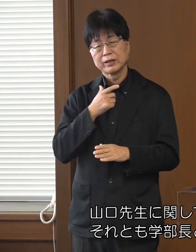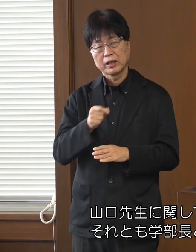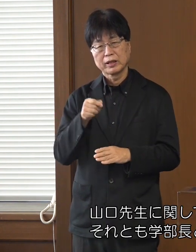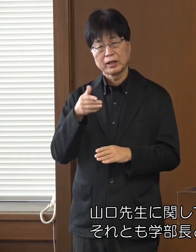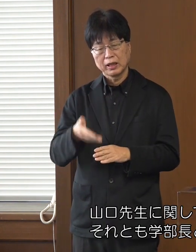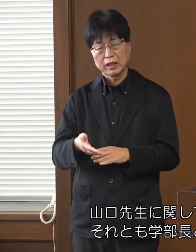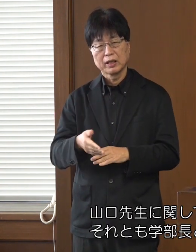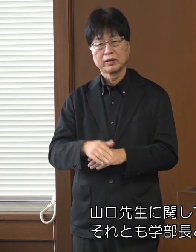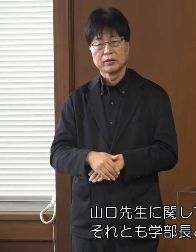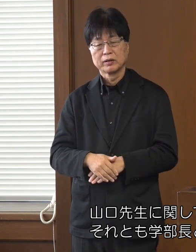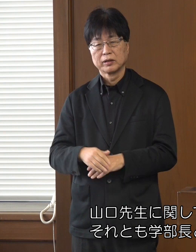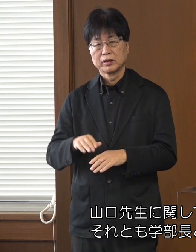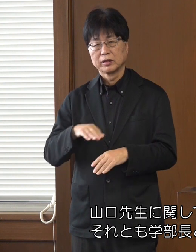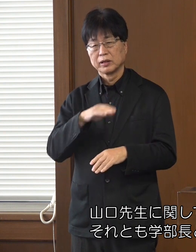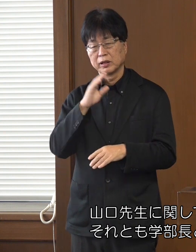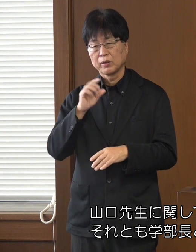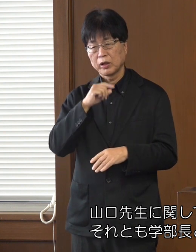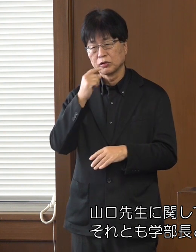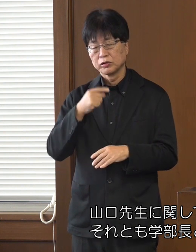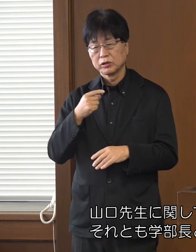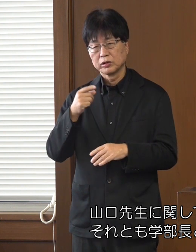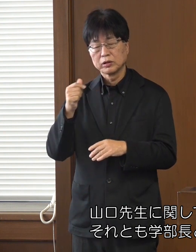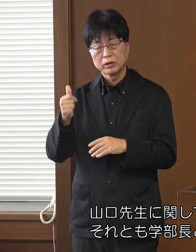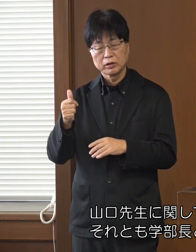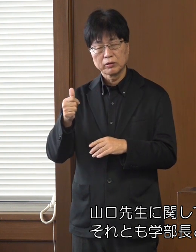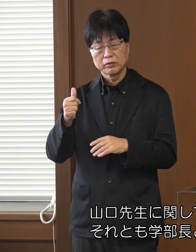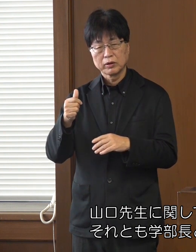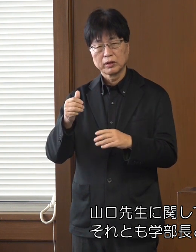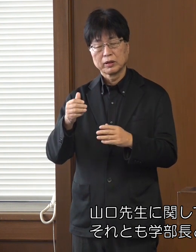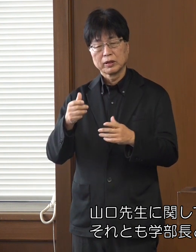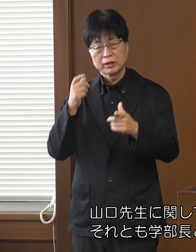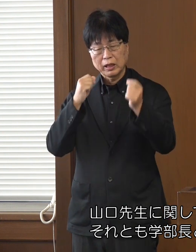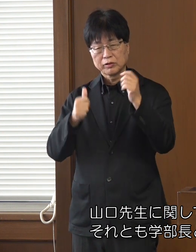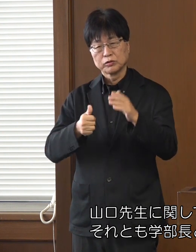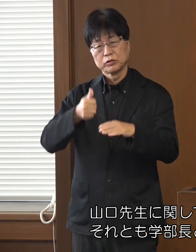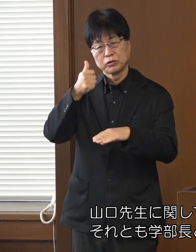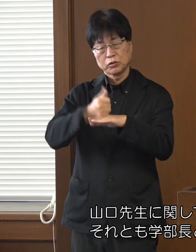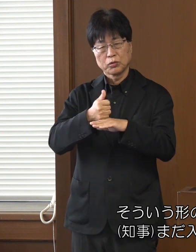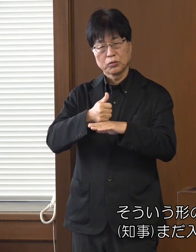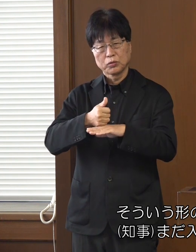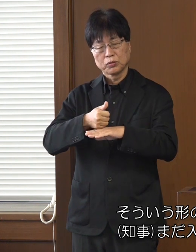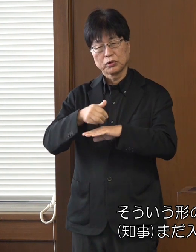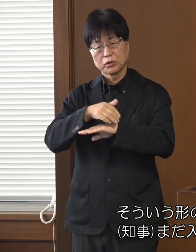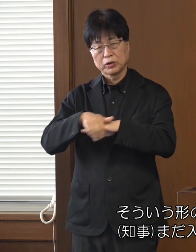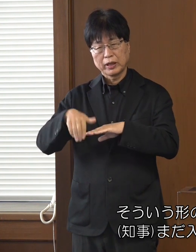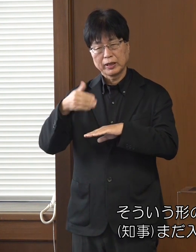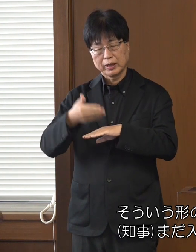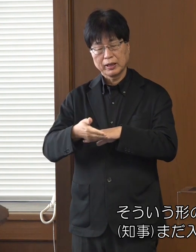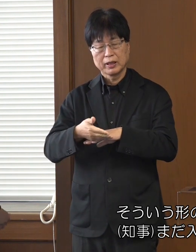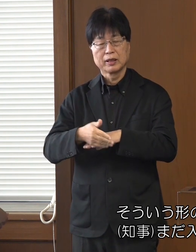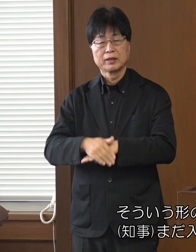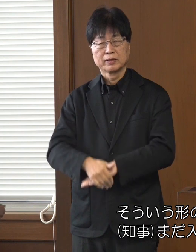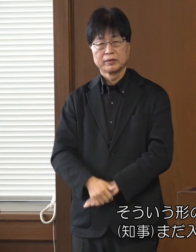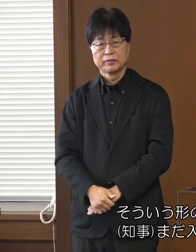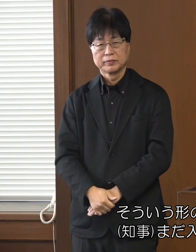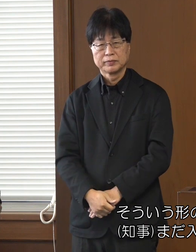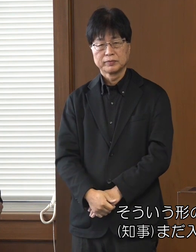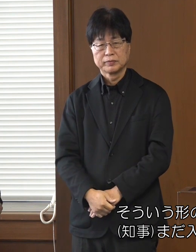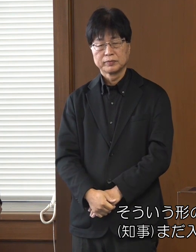口先生に関しては学長候補になっていくと、それとも学部長とかそういう形の携わり方になるん